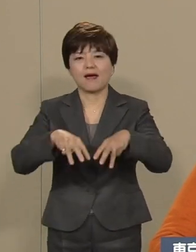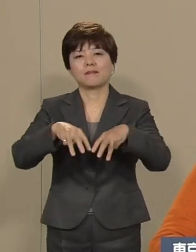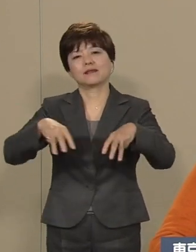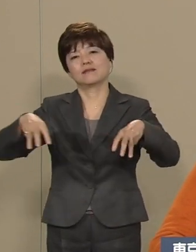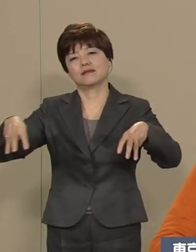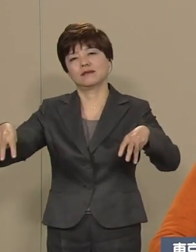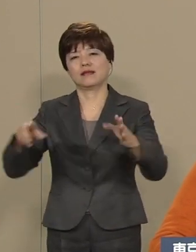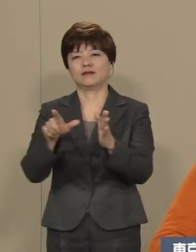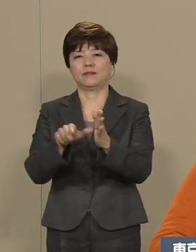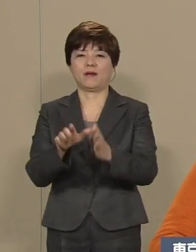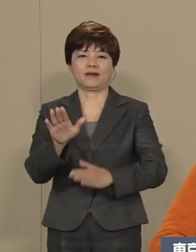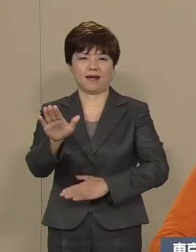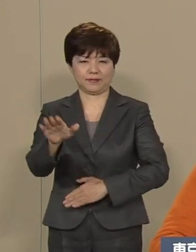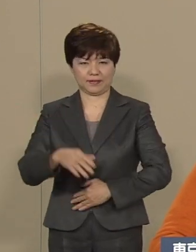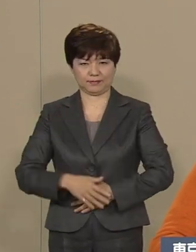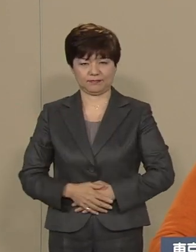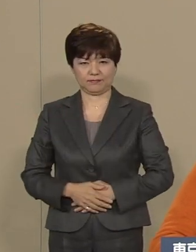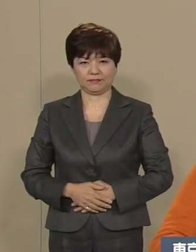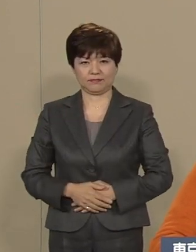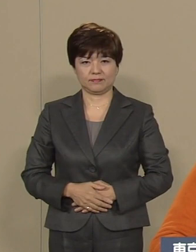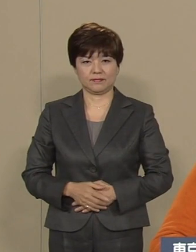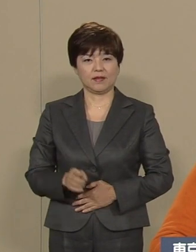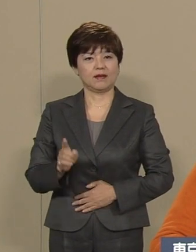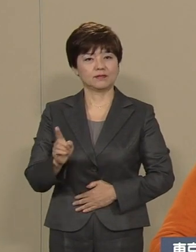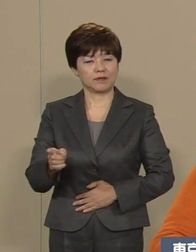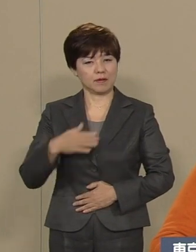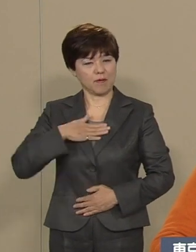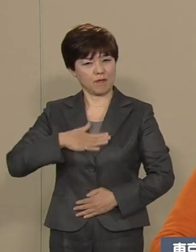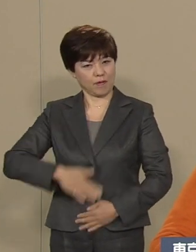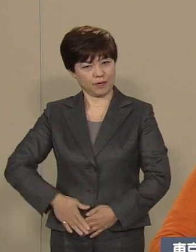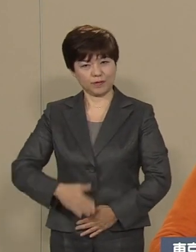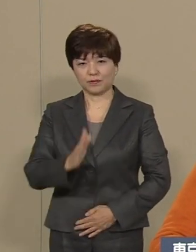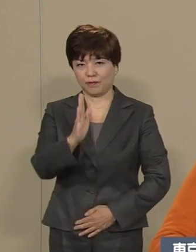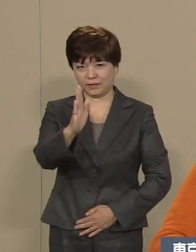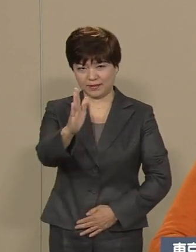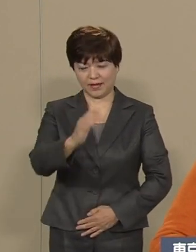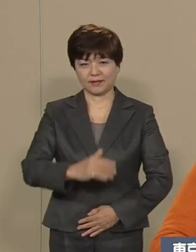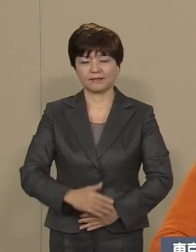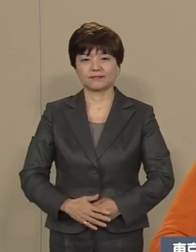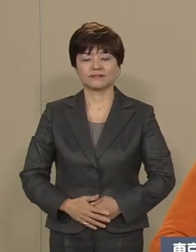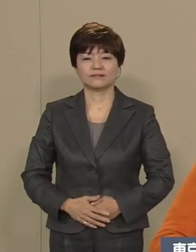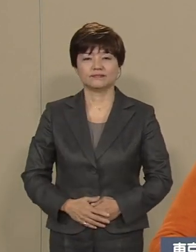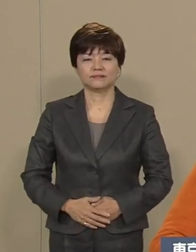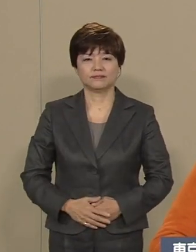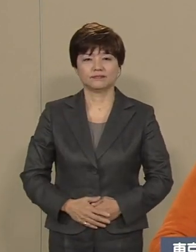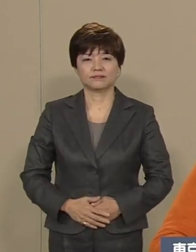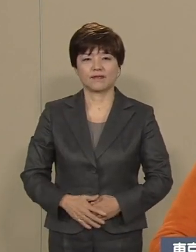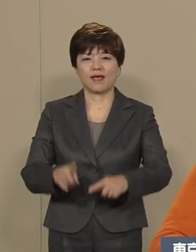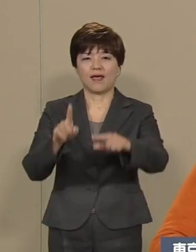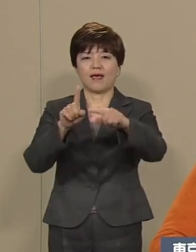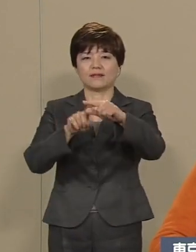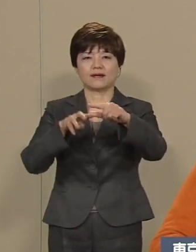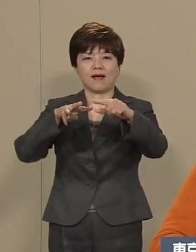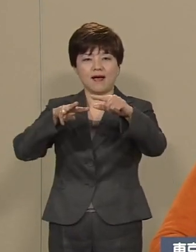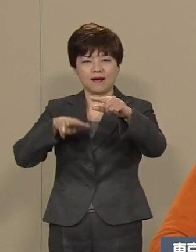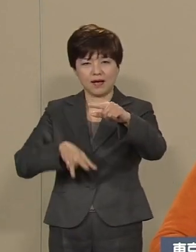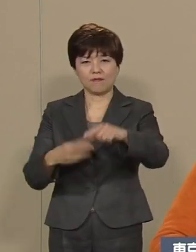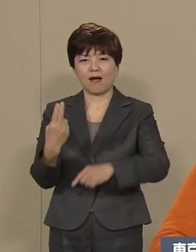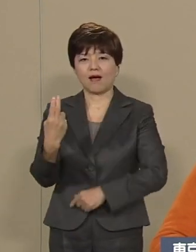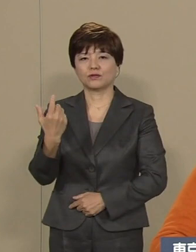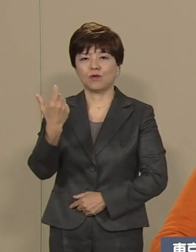場合がありますそれをご了承ください中川智春